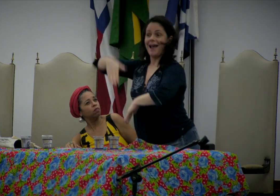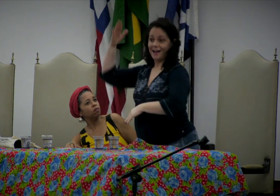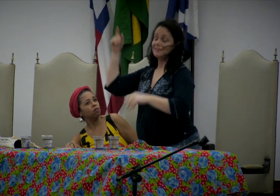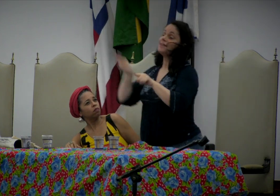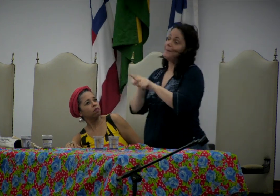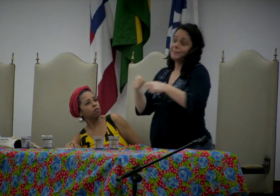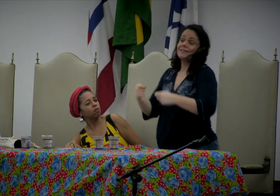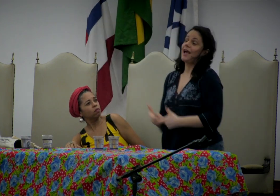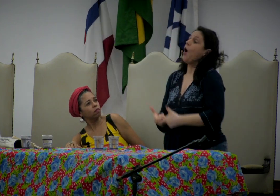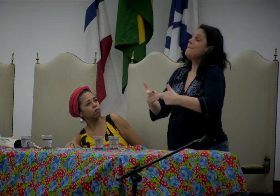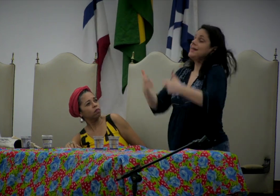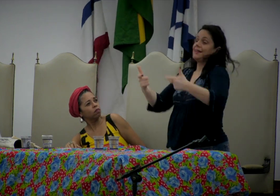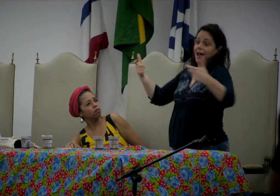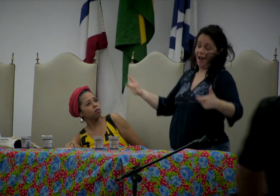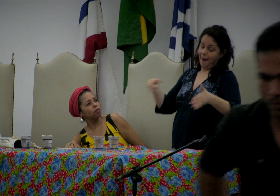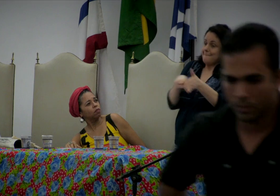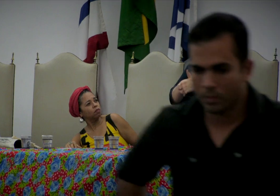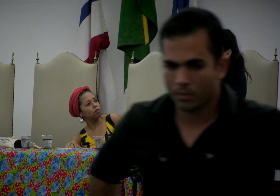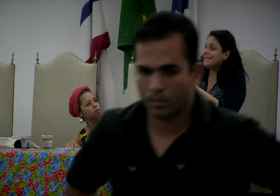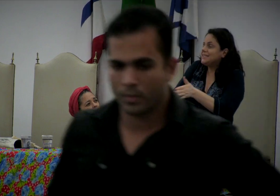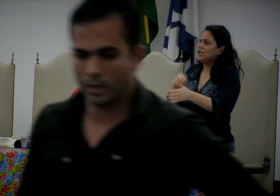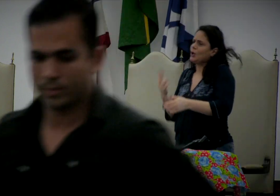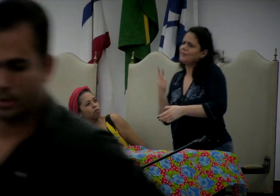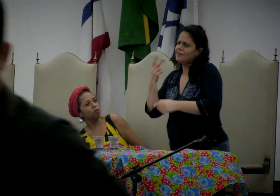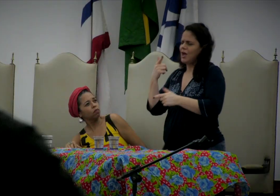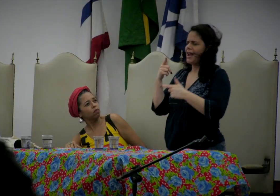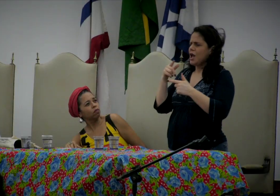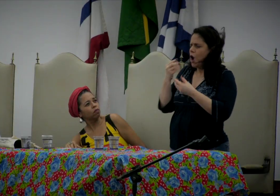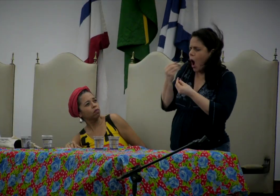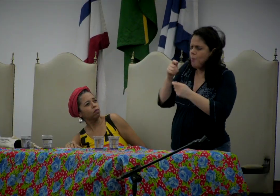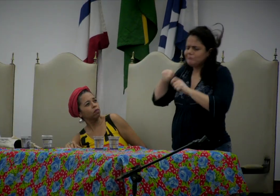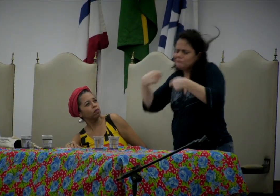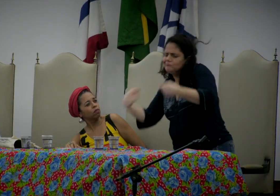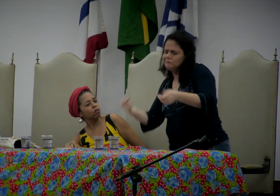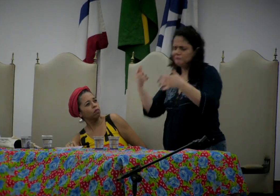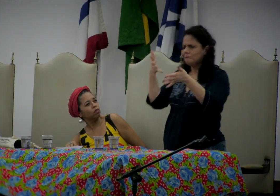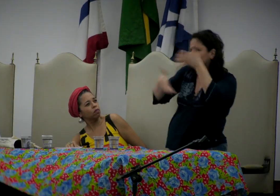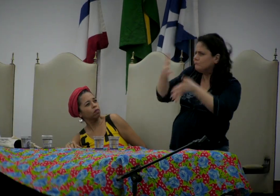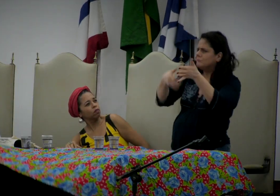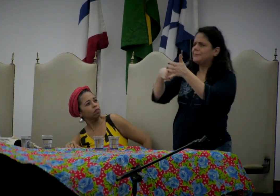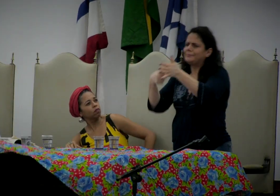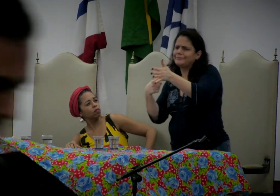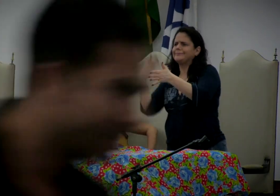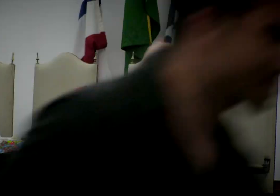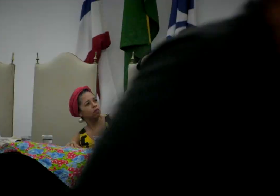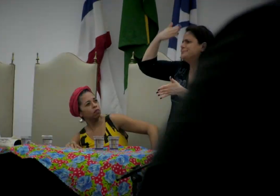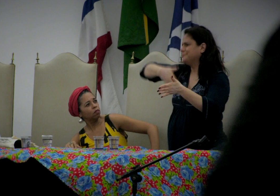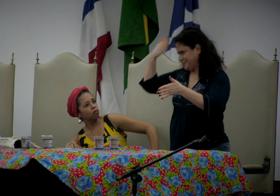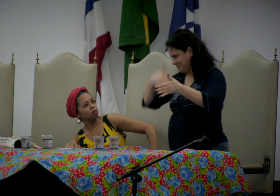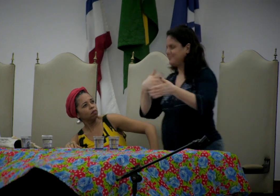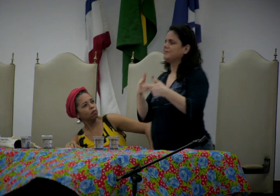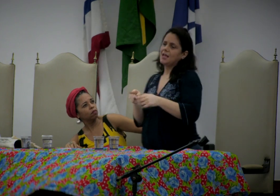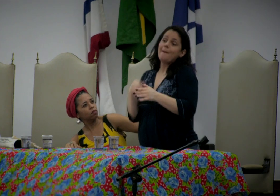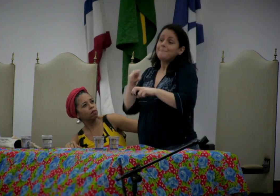E eu acredito que essa valorização vai aumentar, mas nós precisamos dar mais peso a isso, mais valor, mais pesquisas, mostrar um